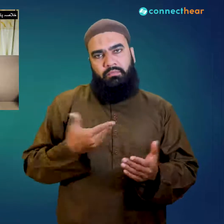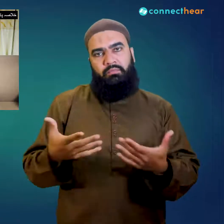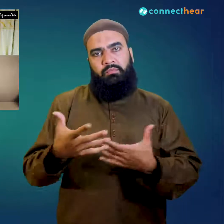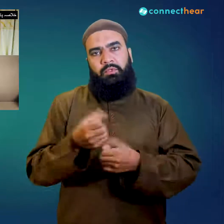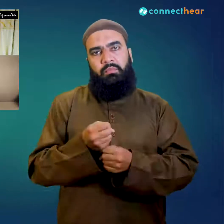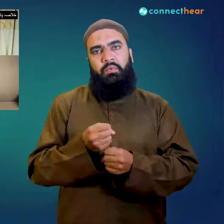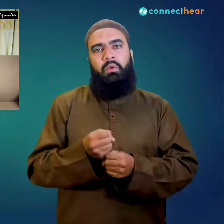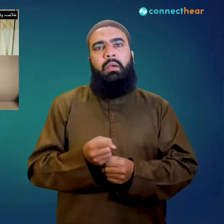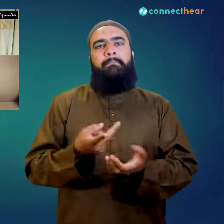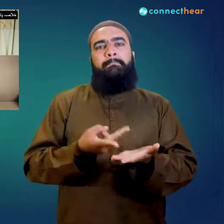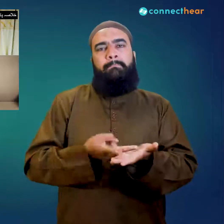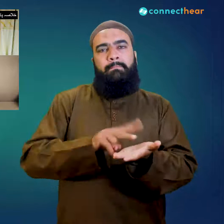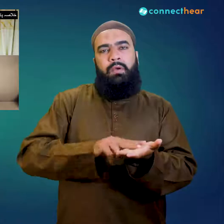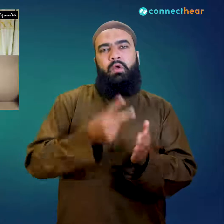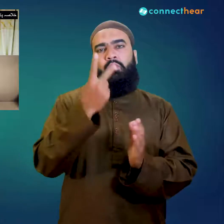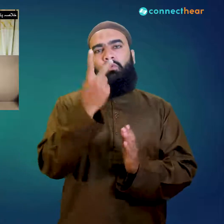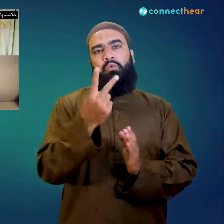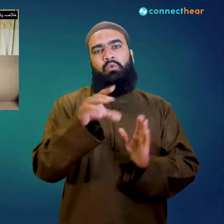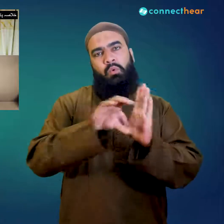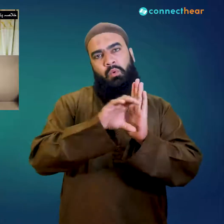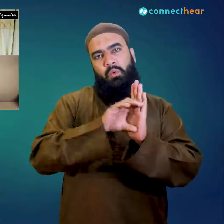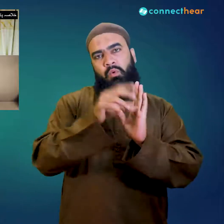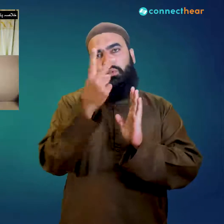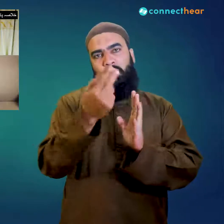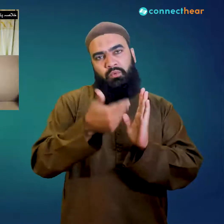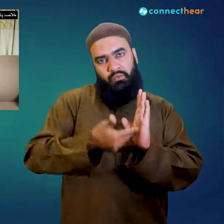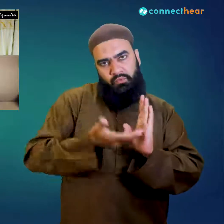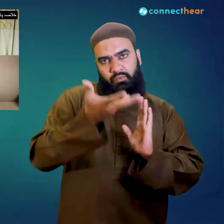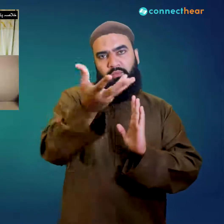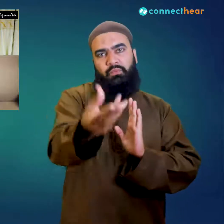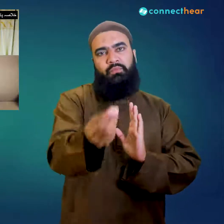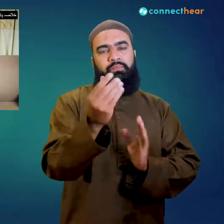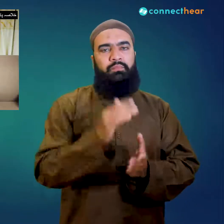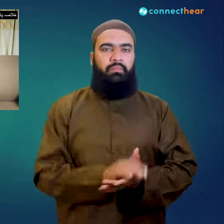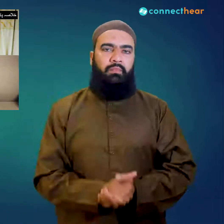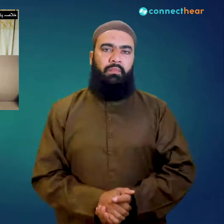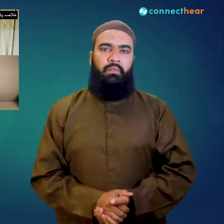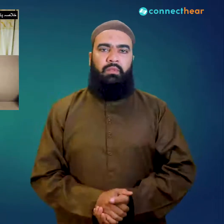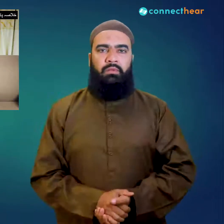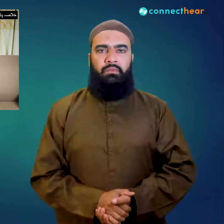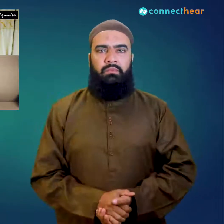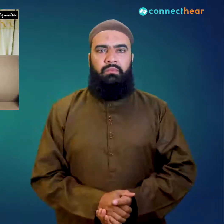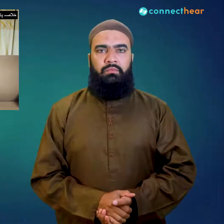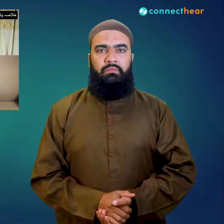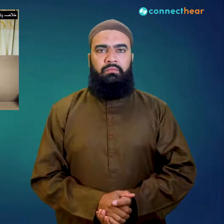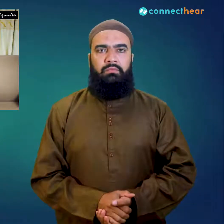سامنے پارہ نمبر 2 کا خلاصہ پیش خدمت ہے۔